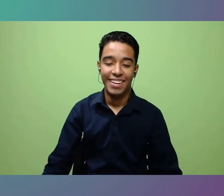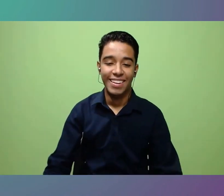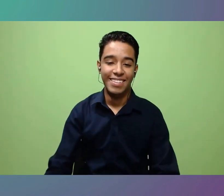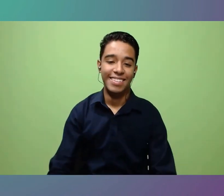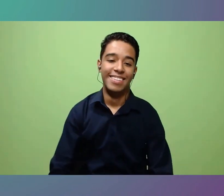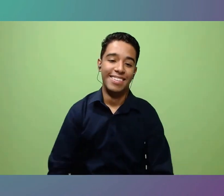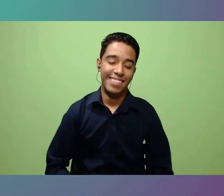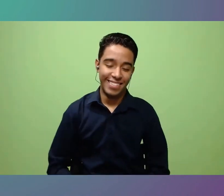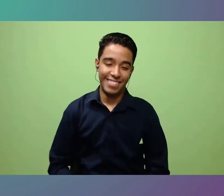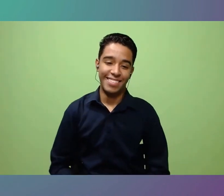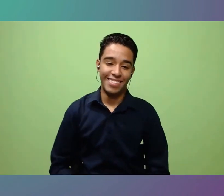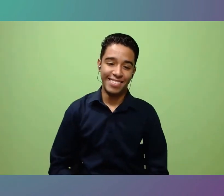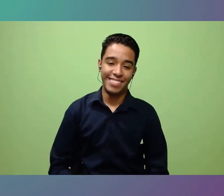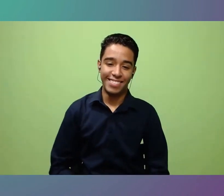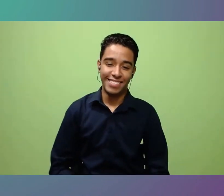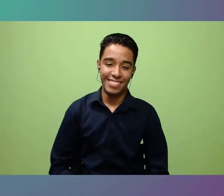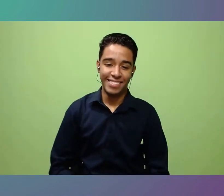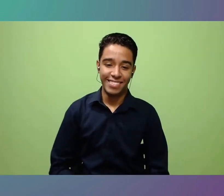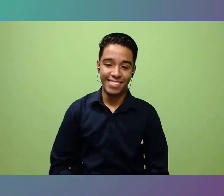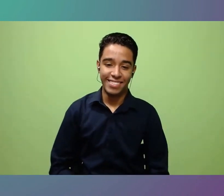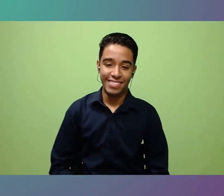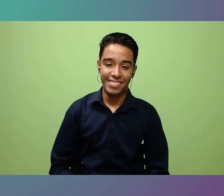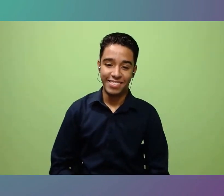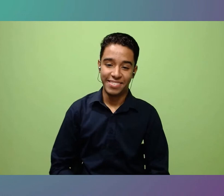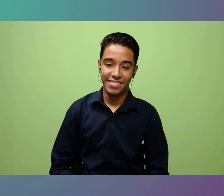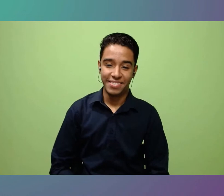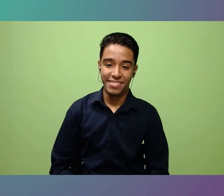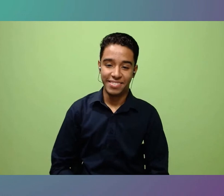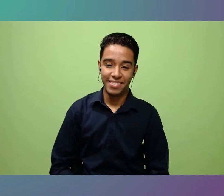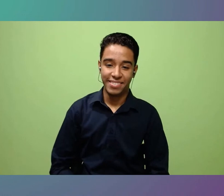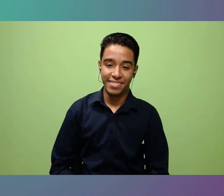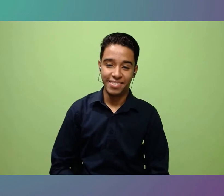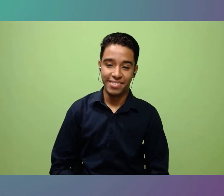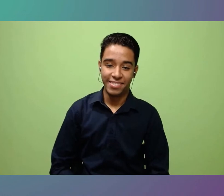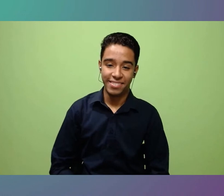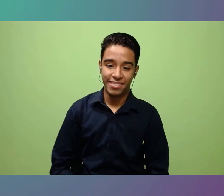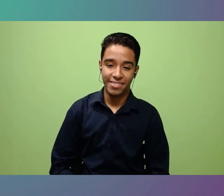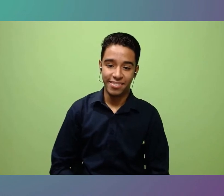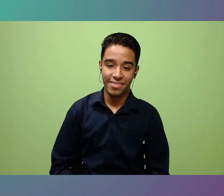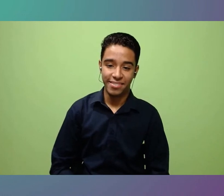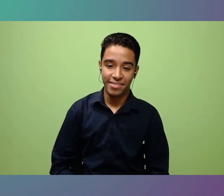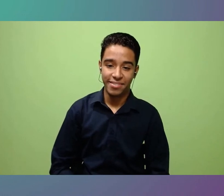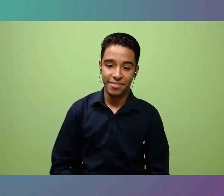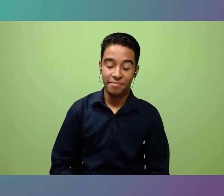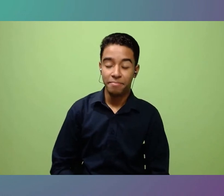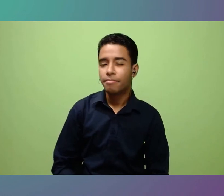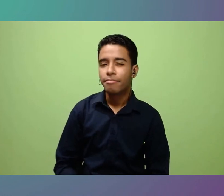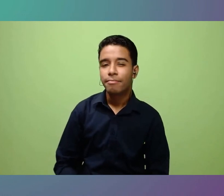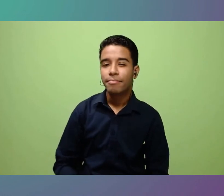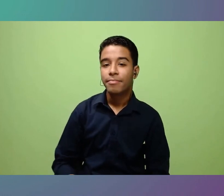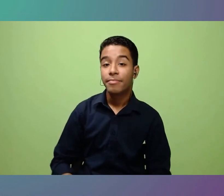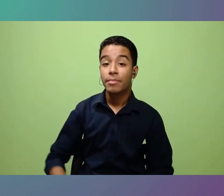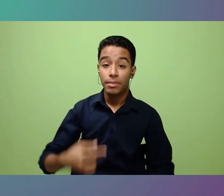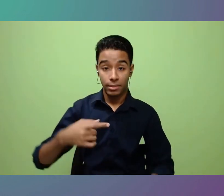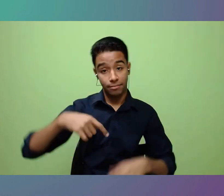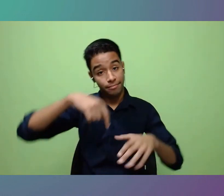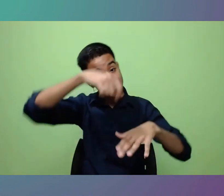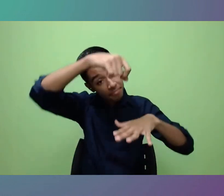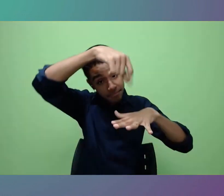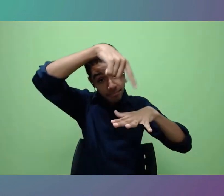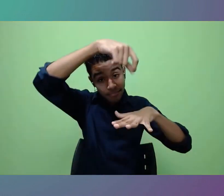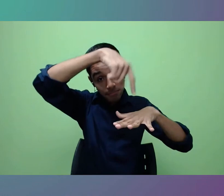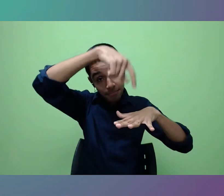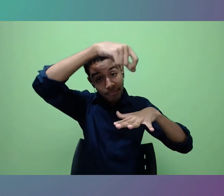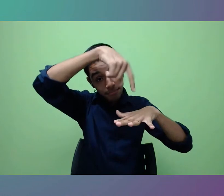equivalência. Água mole em pedra dura. Tanto bate até que fura. Equivalência. O que isso significa?